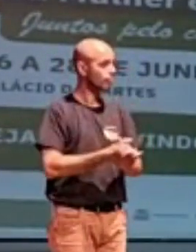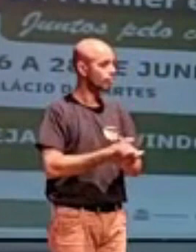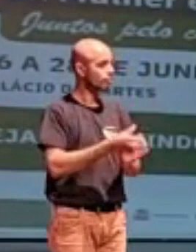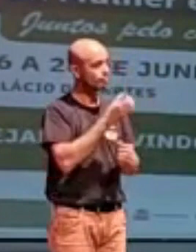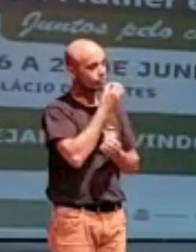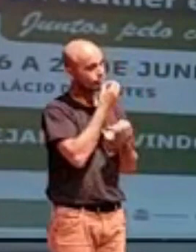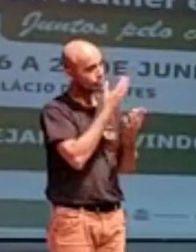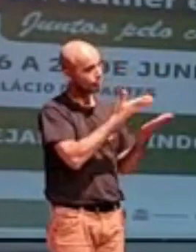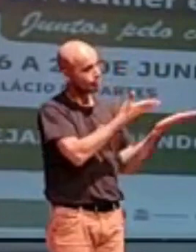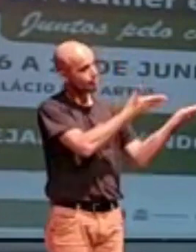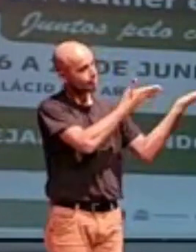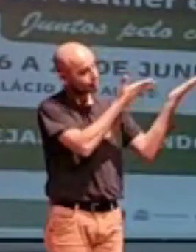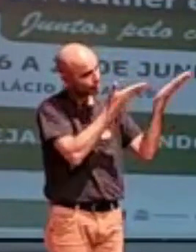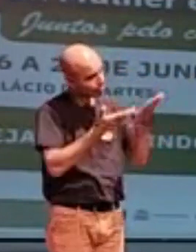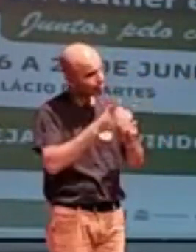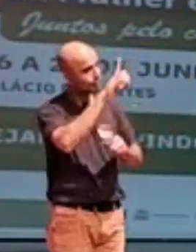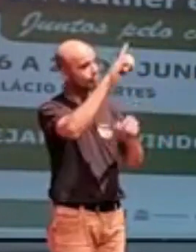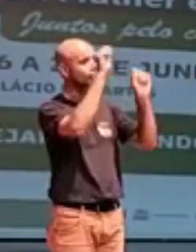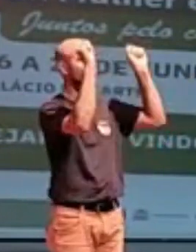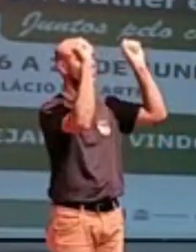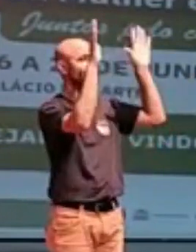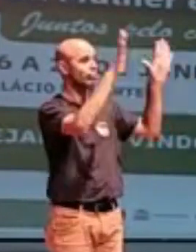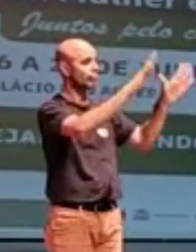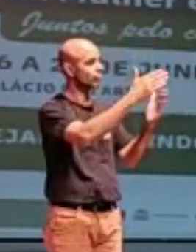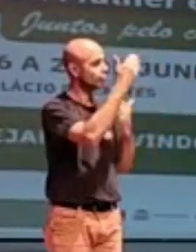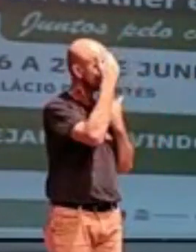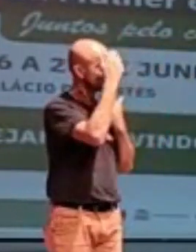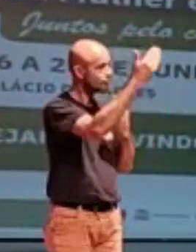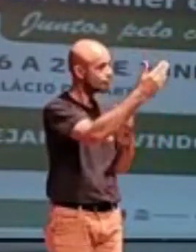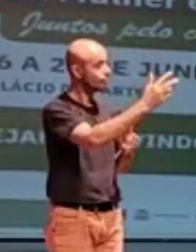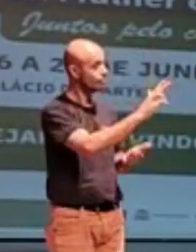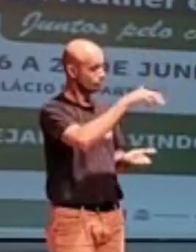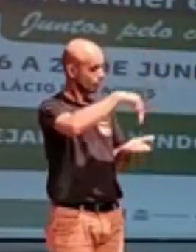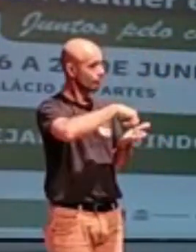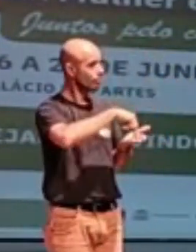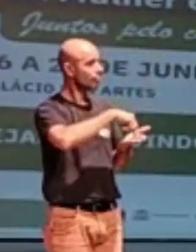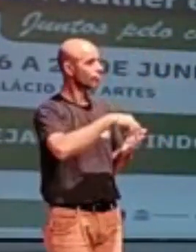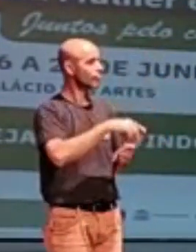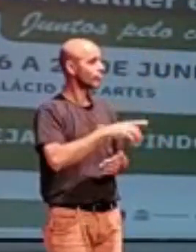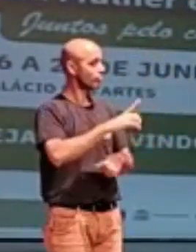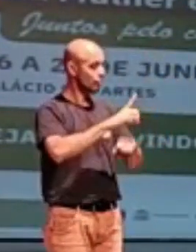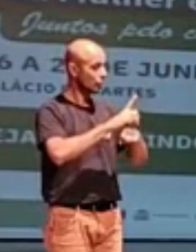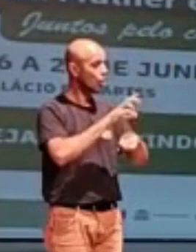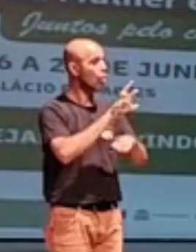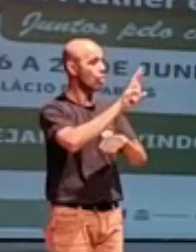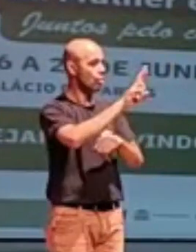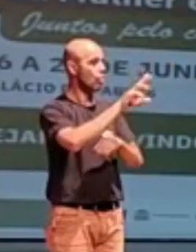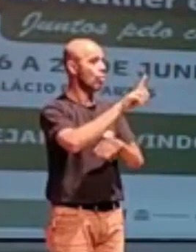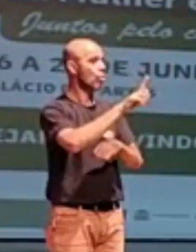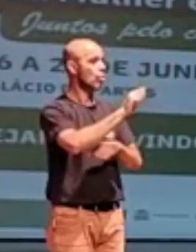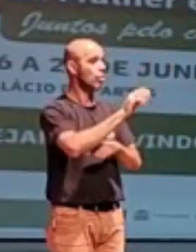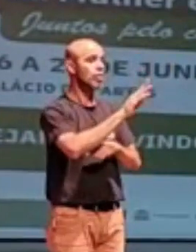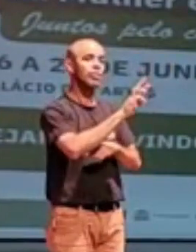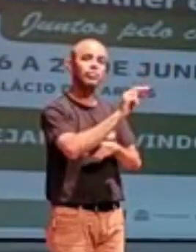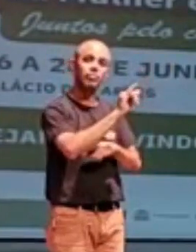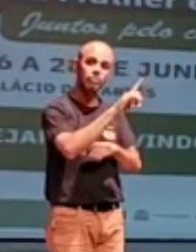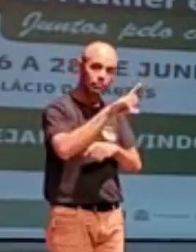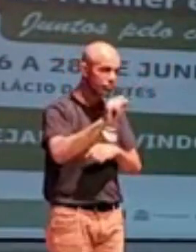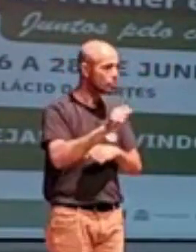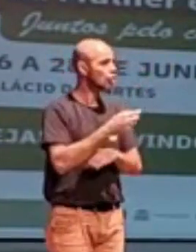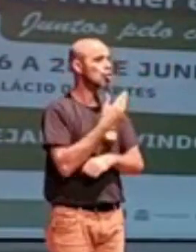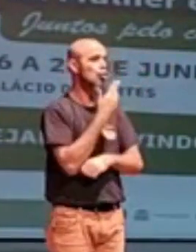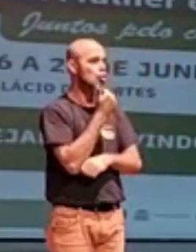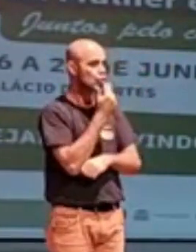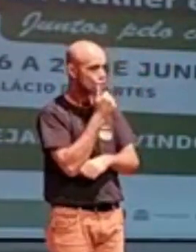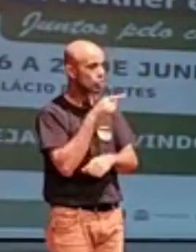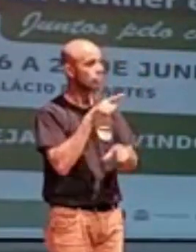muito bem-vindo, que Deus te abençoe, obrigado por ter vindo. O doutor Gabriel, o nosso querido